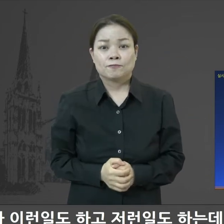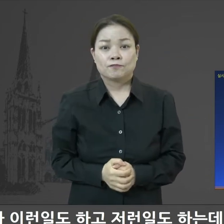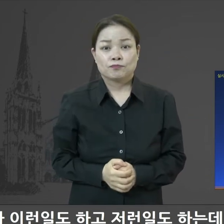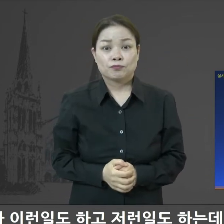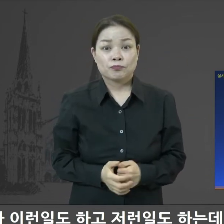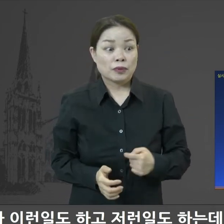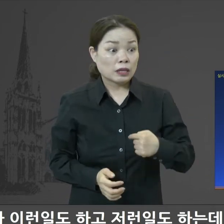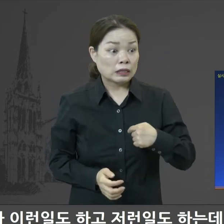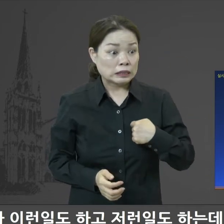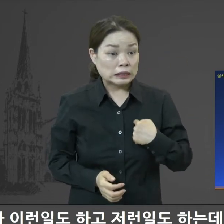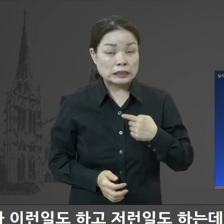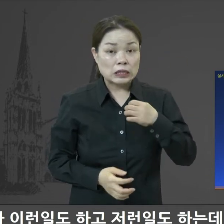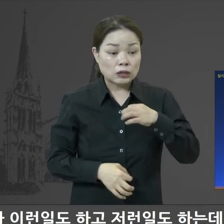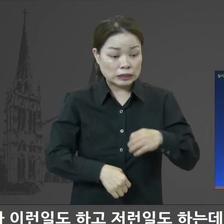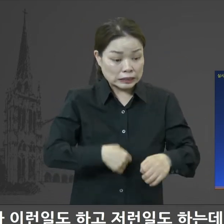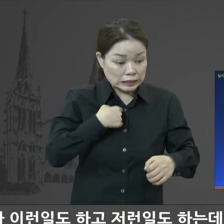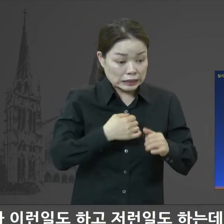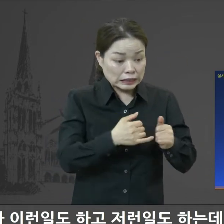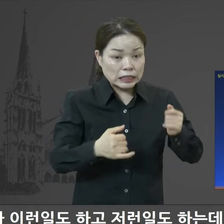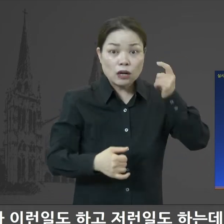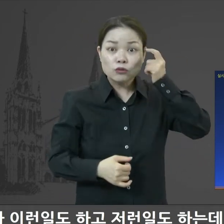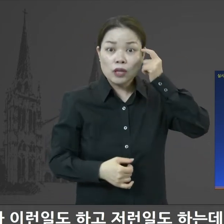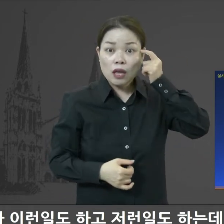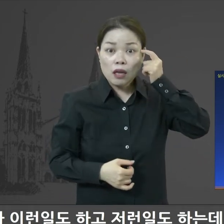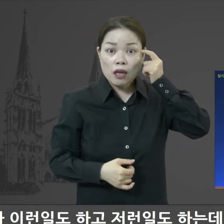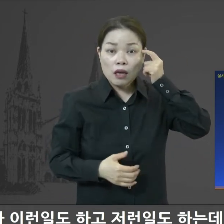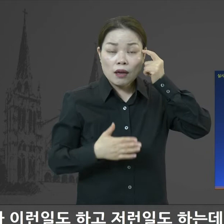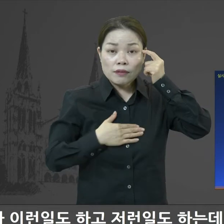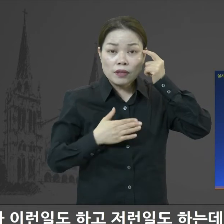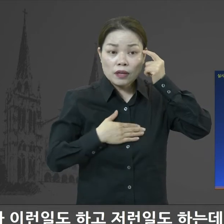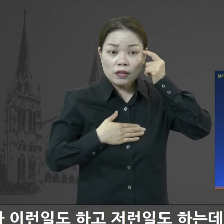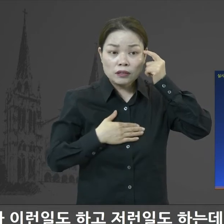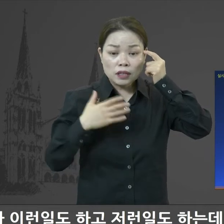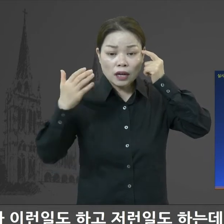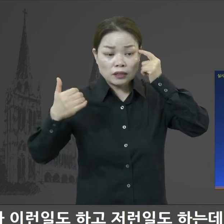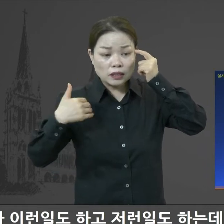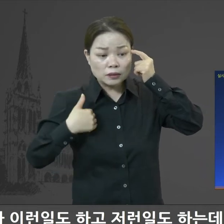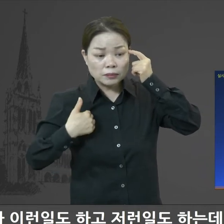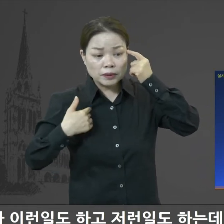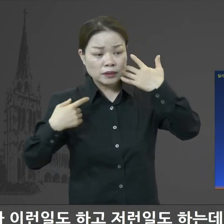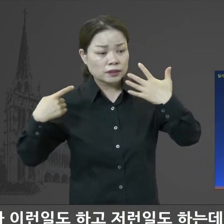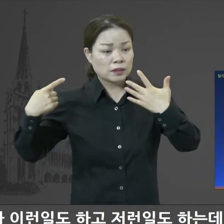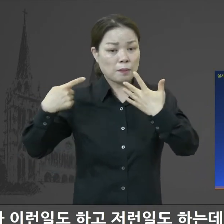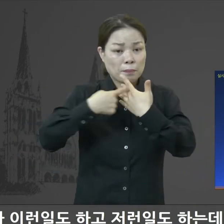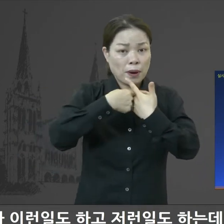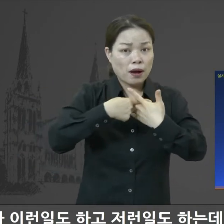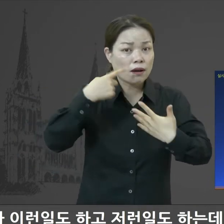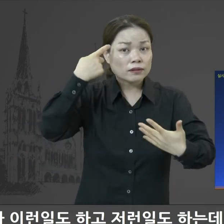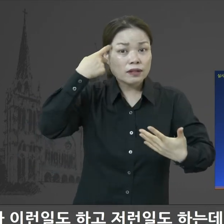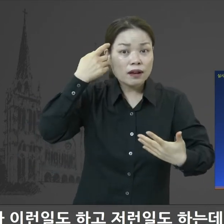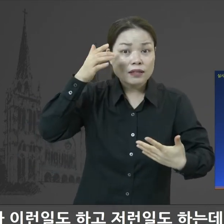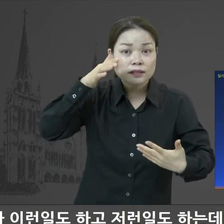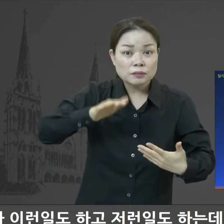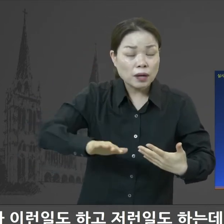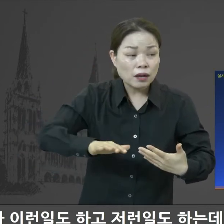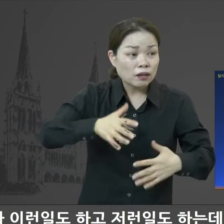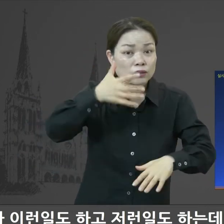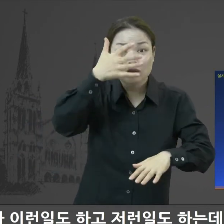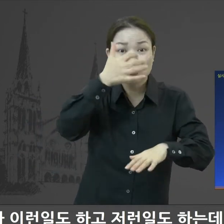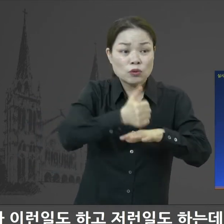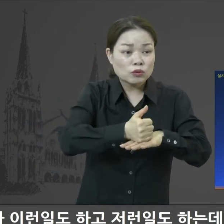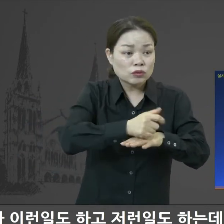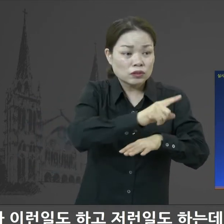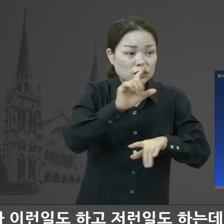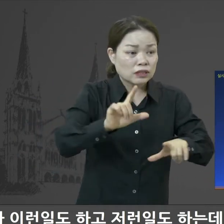그들은 스스로 의인이라고 생각했지만 내 길을 하나님께서 아실 것이라고 그들은 여겼지만 결국 그들의